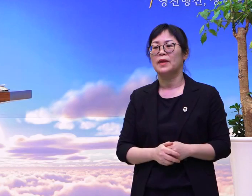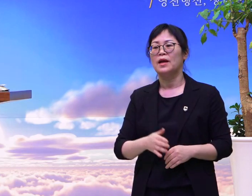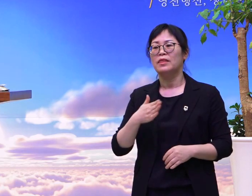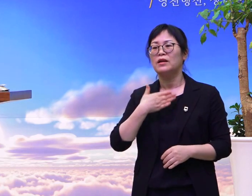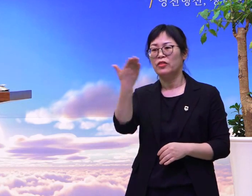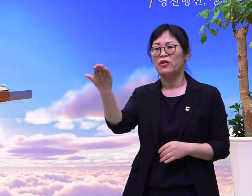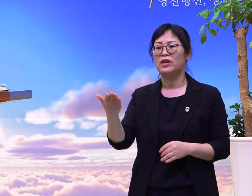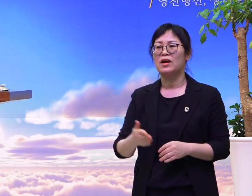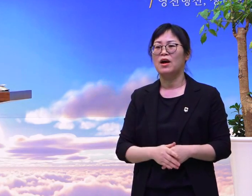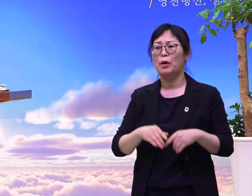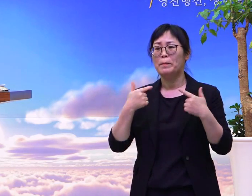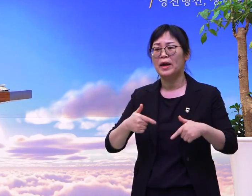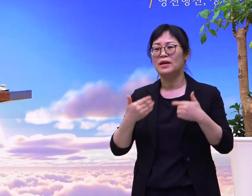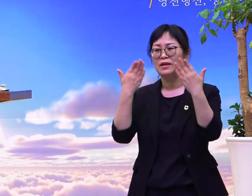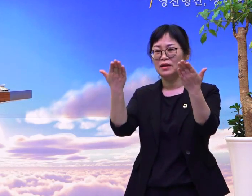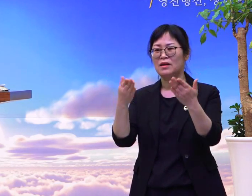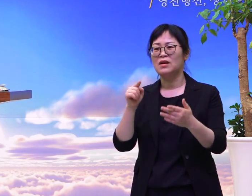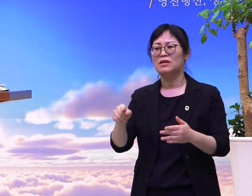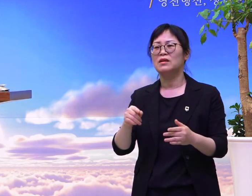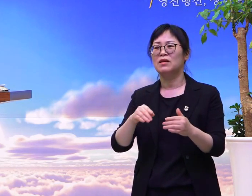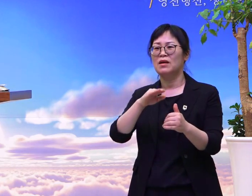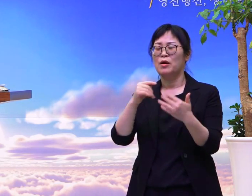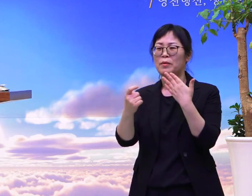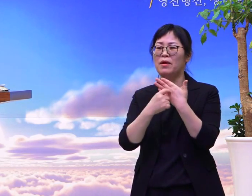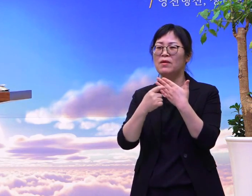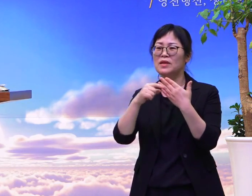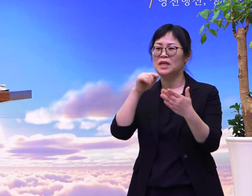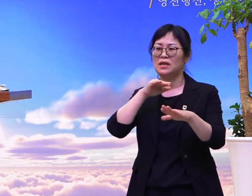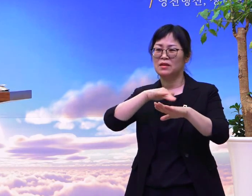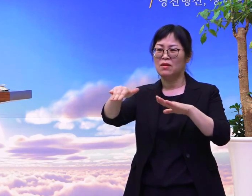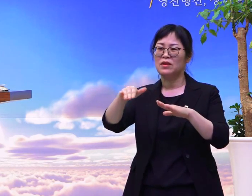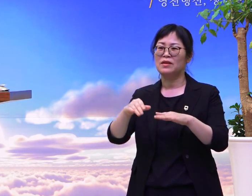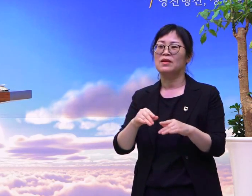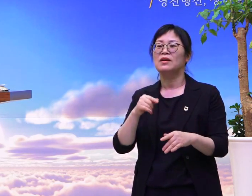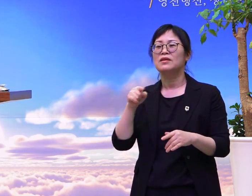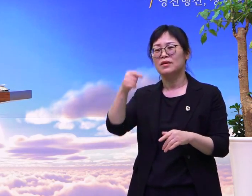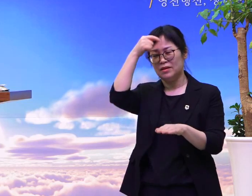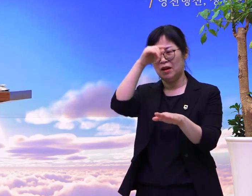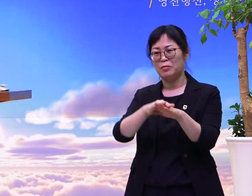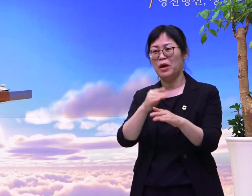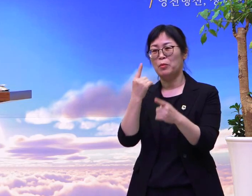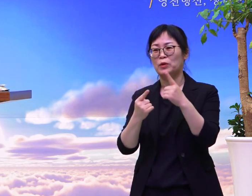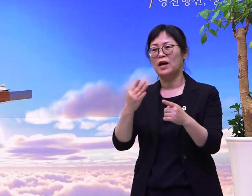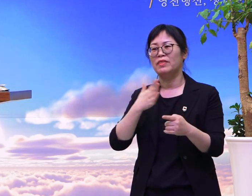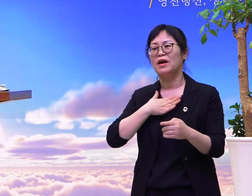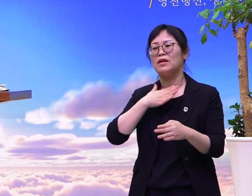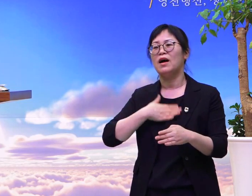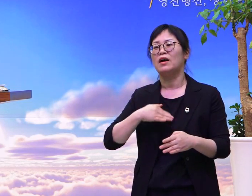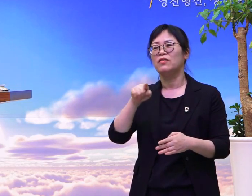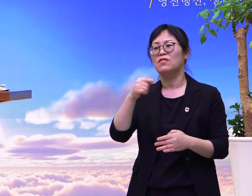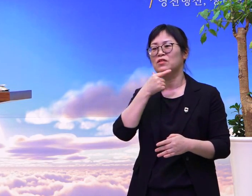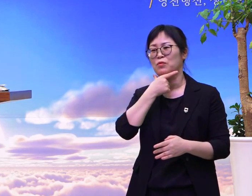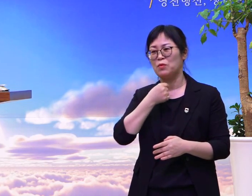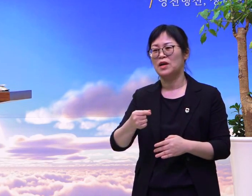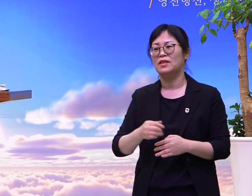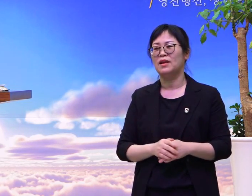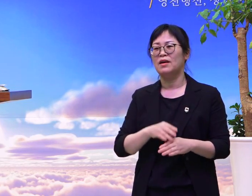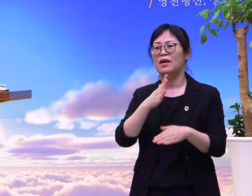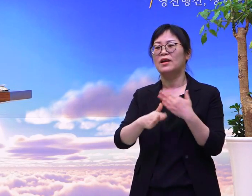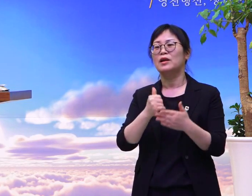나는 너희가 매일 드리는 그 형식적인 제사보다 나를 아는 것, 하나님을 아는 것을 원한다.